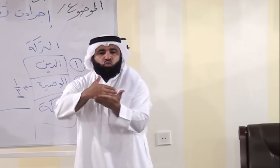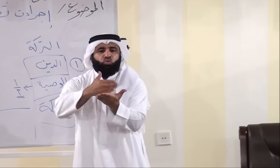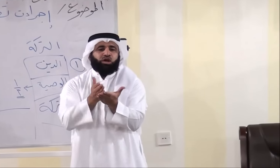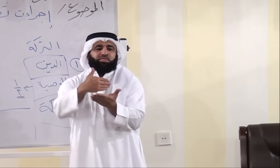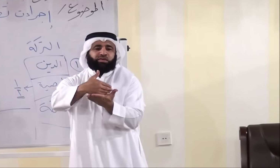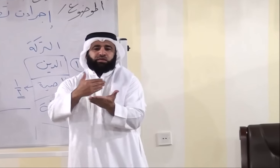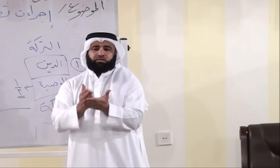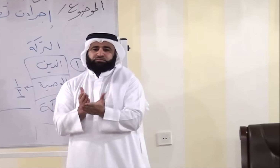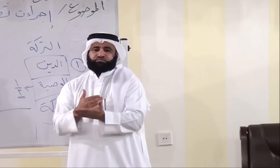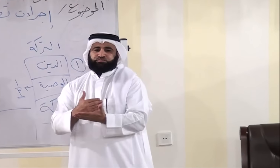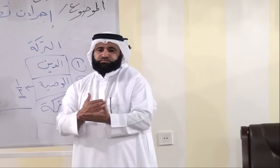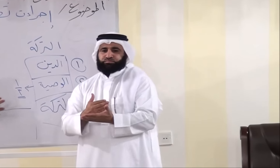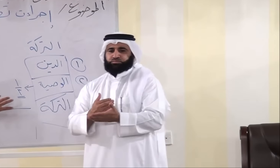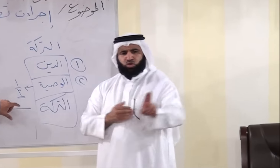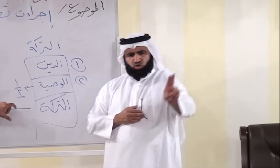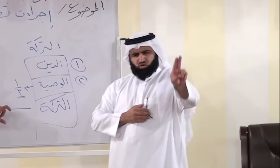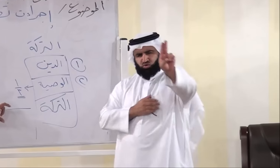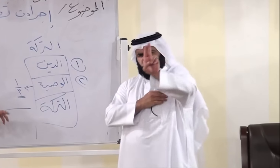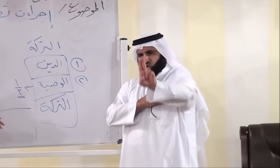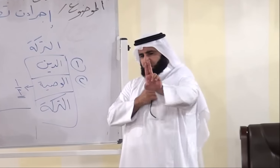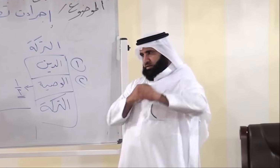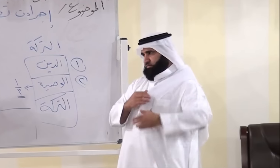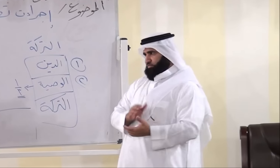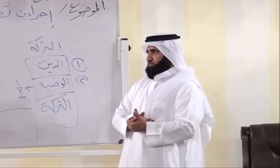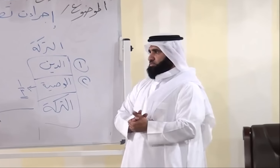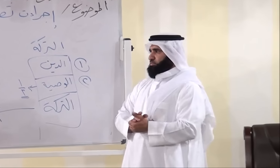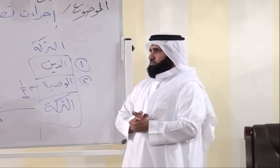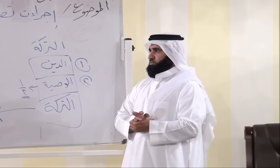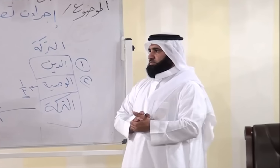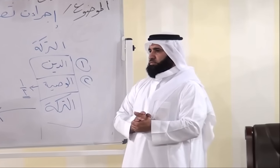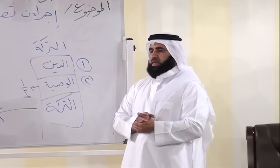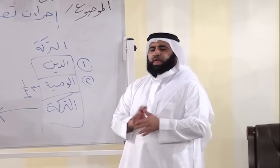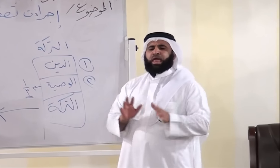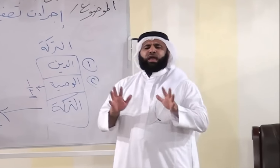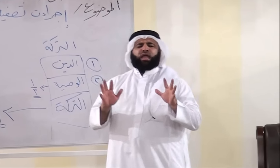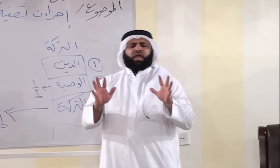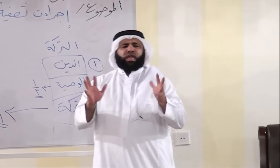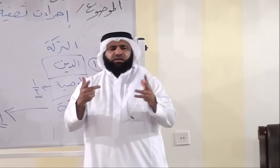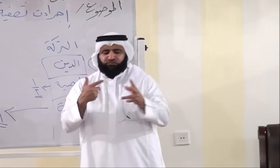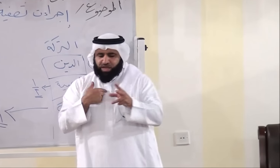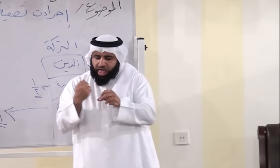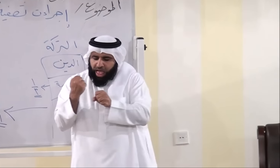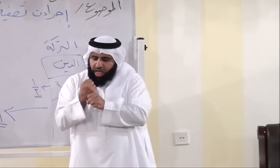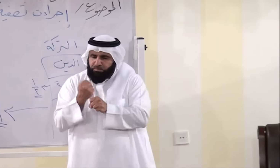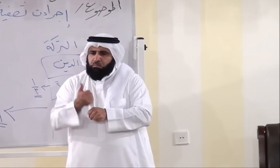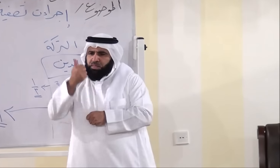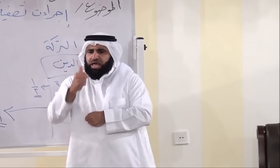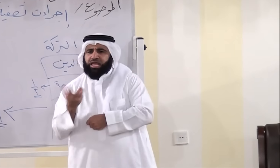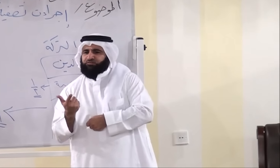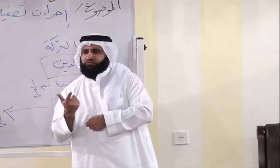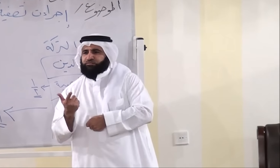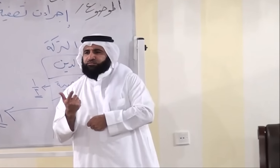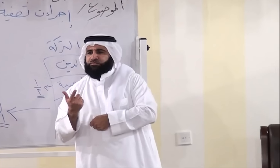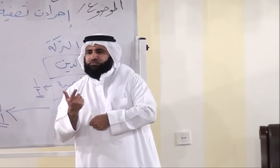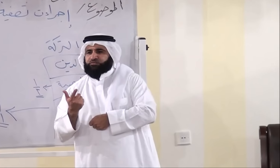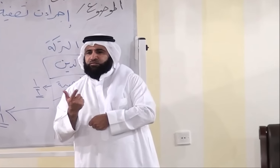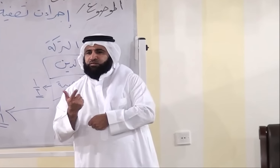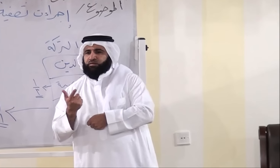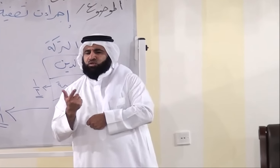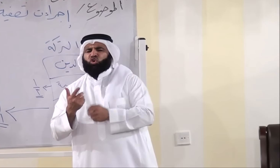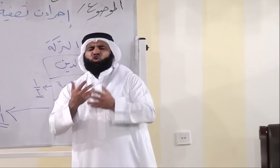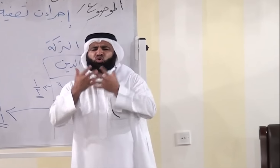السؤال الآن احنا لما نكون في هالمرحلة هذه وش الواحد يتعامل كيف يتعامل مع هال ويجون احنا